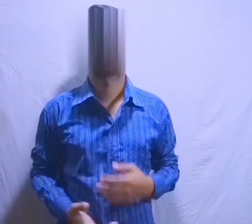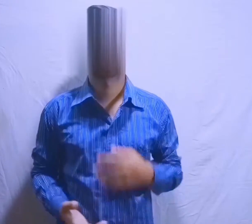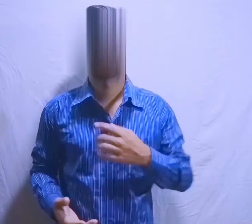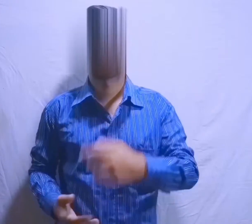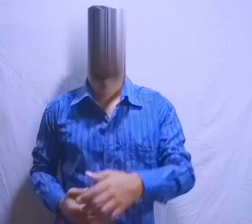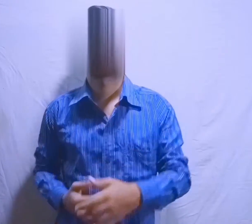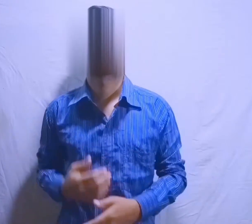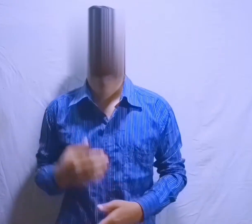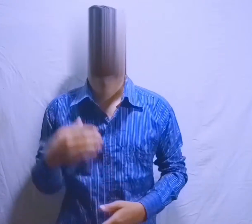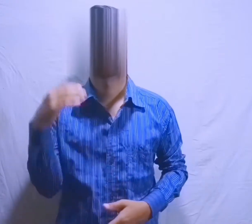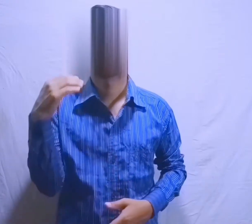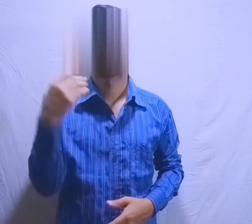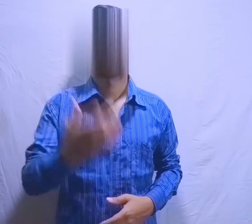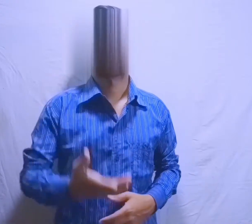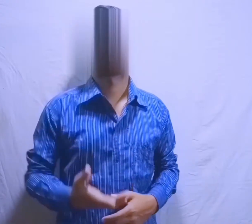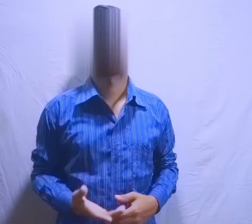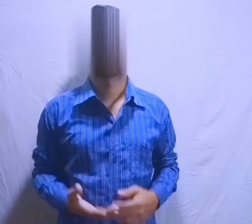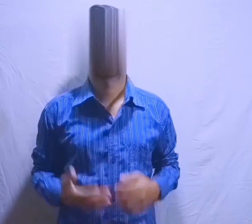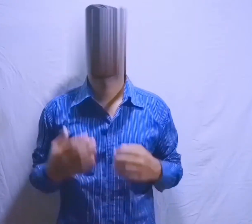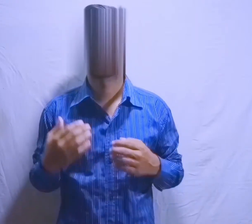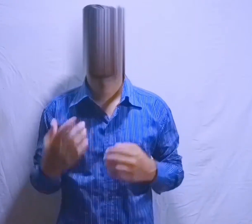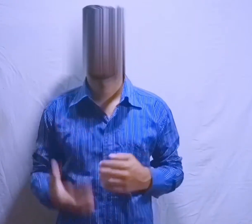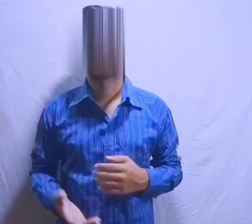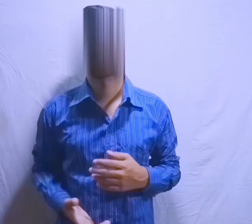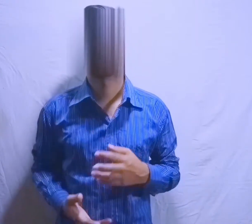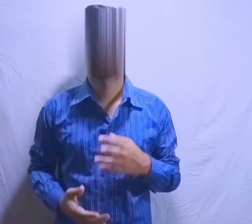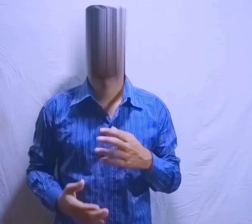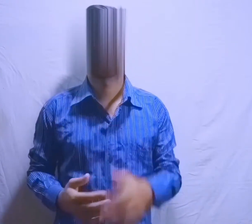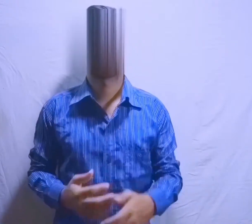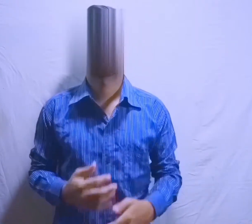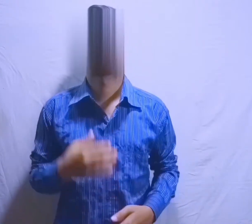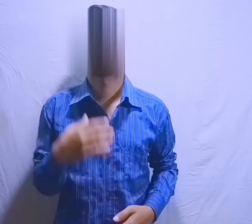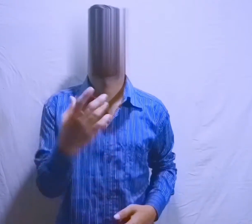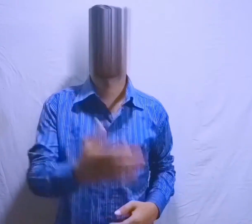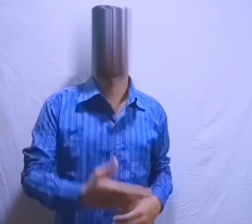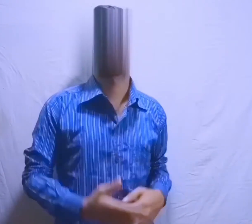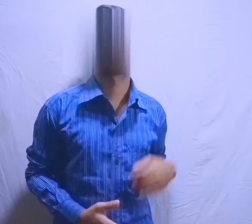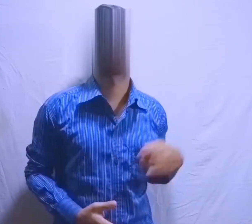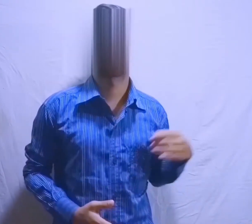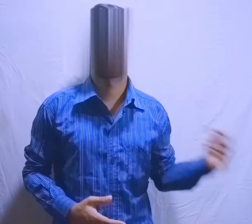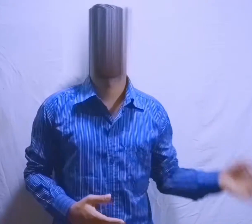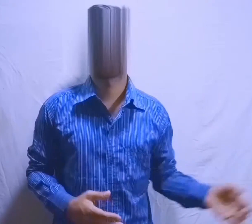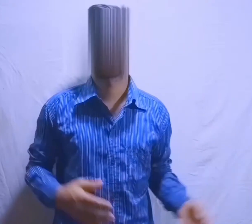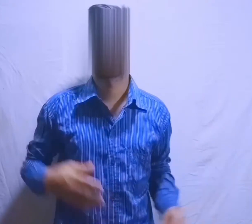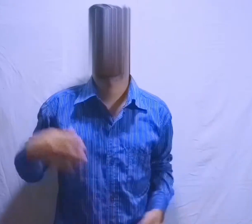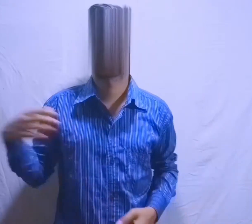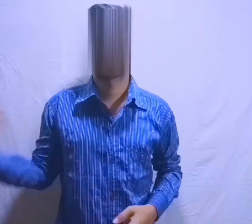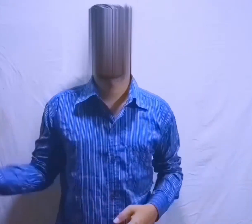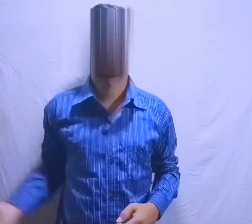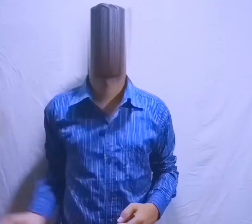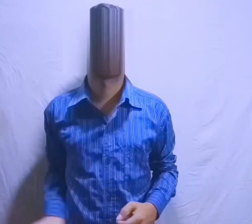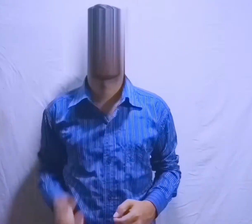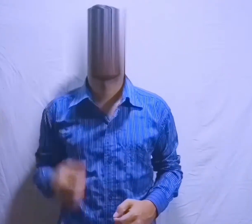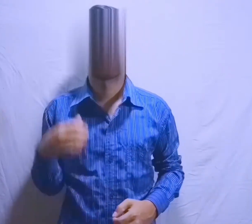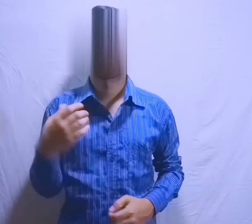আদা একটি অত্যন্ত কার্যকরী ঔষধি উপাদান। 100 গ্রাম আদায় রয়েছে 800 ক্যালোরি